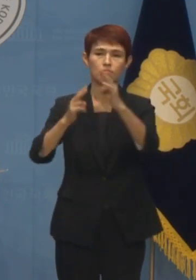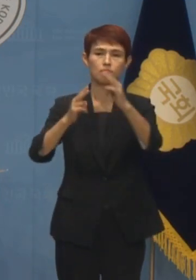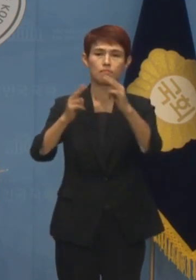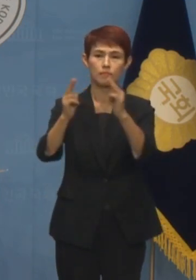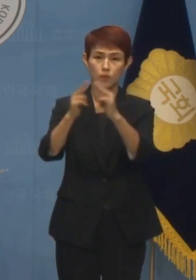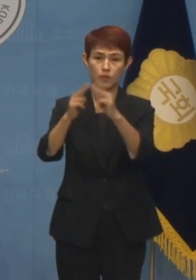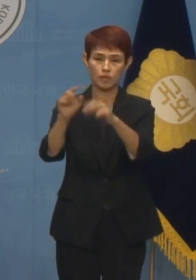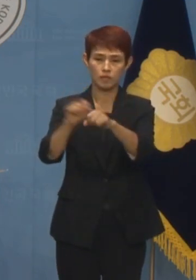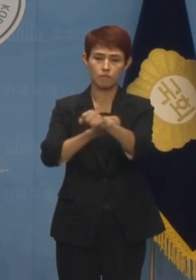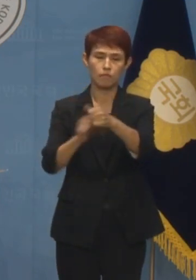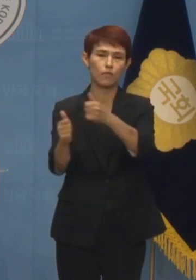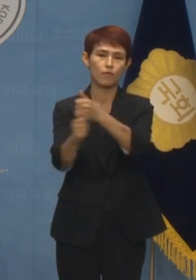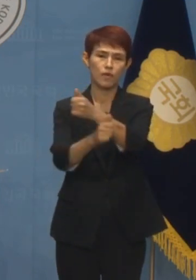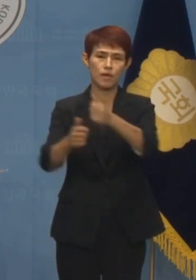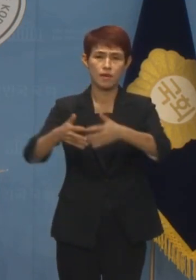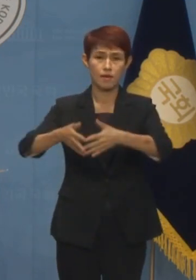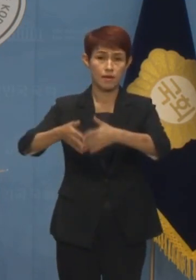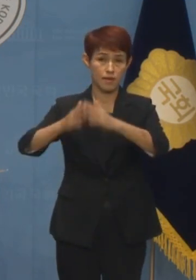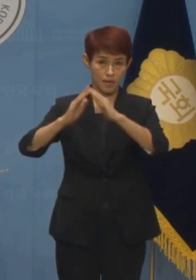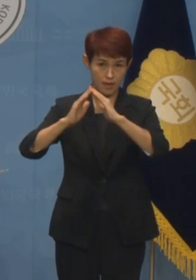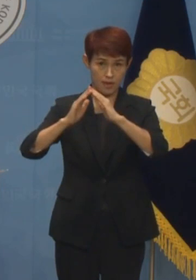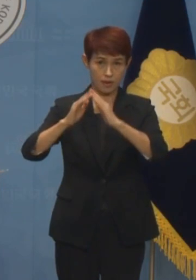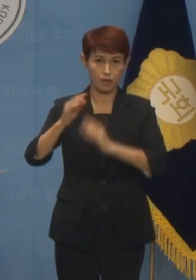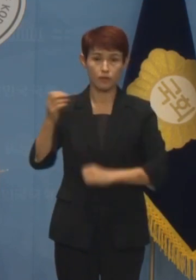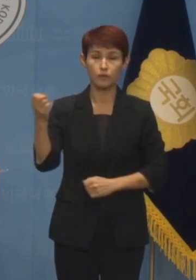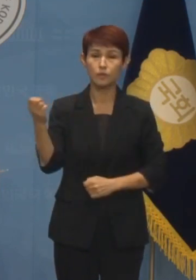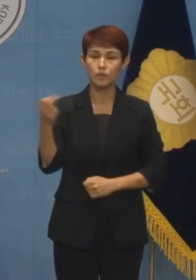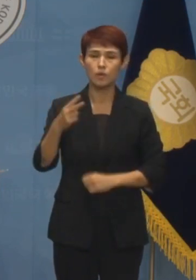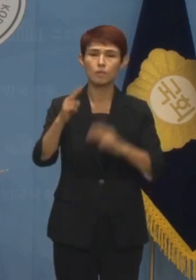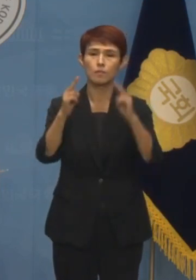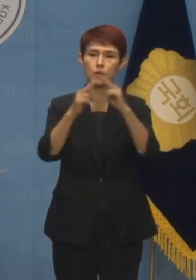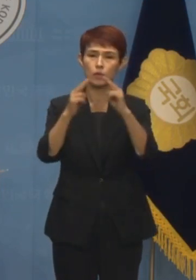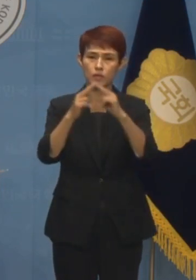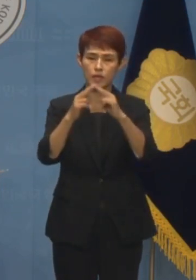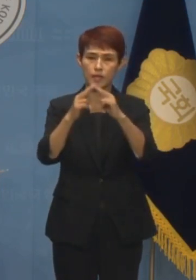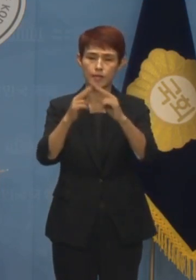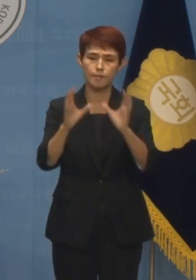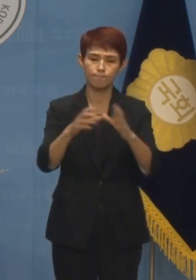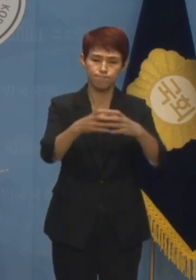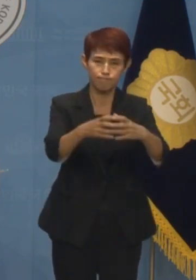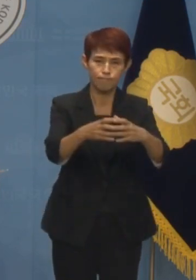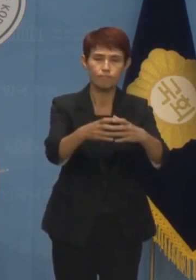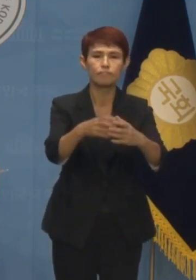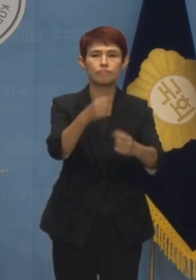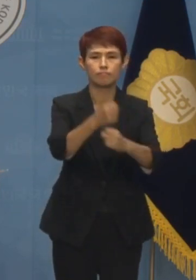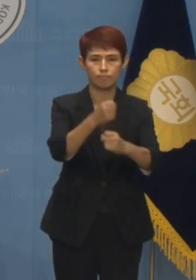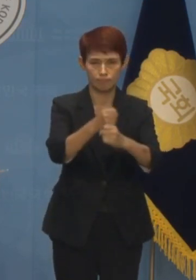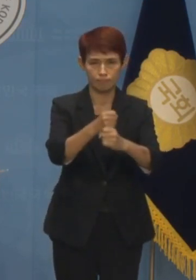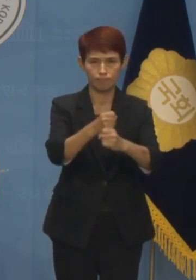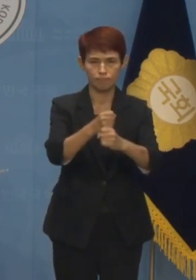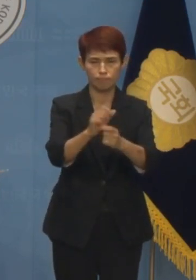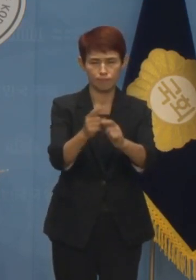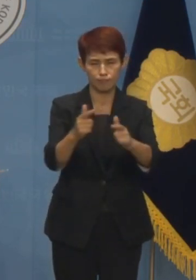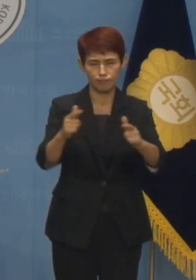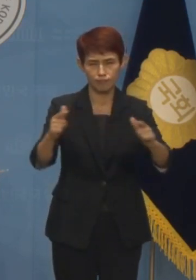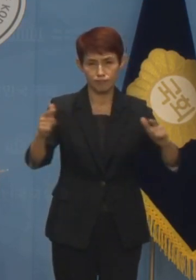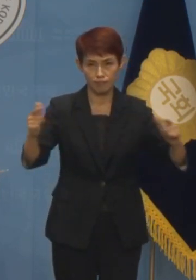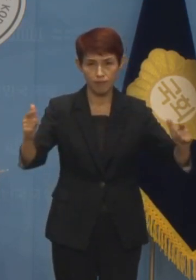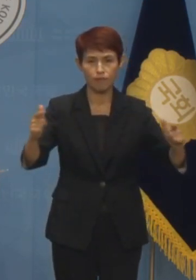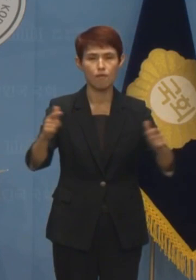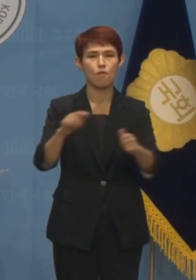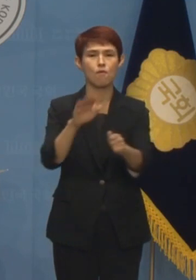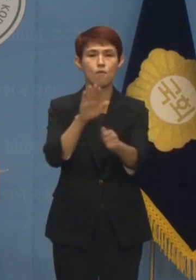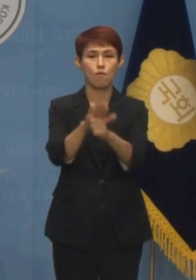강화 특별위원회를 설치하며 반도체 클러스터 조성 및 전력, 용수 등 기반시설